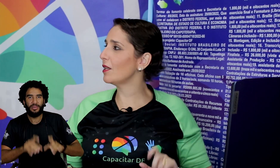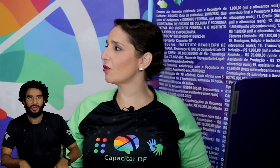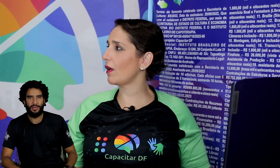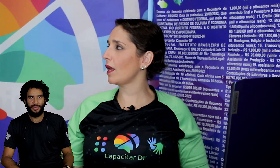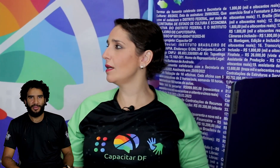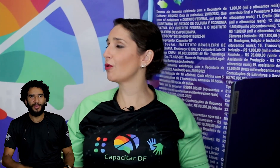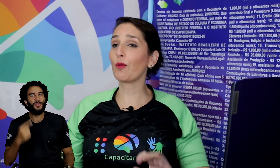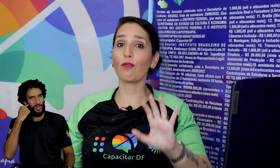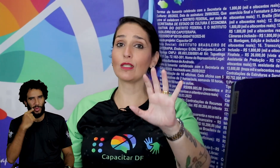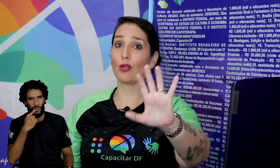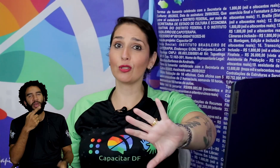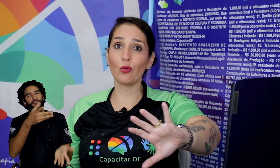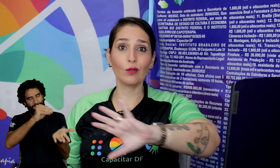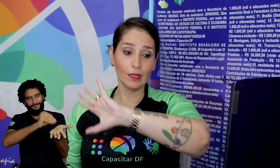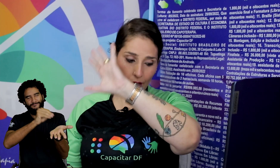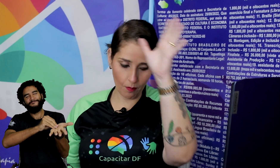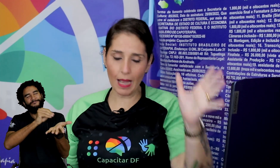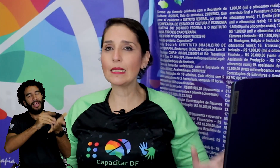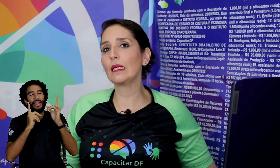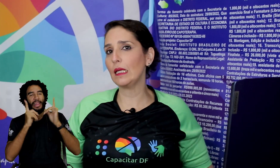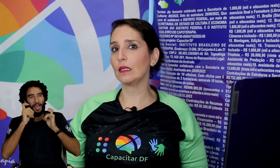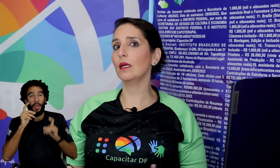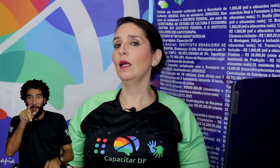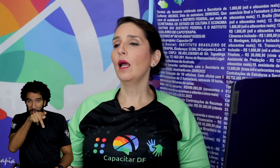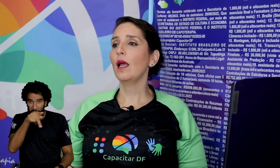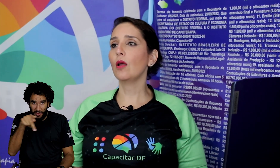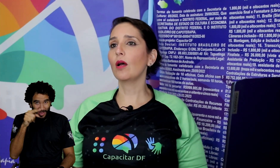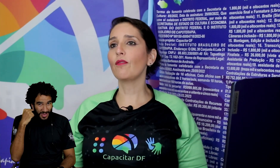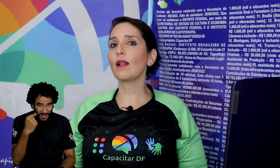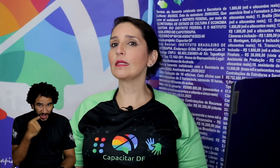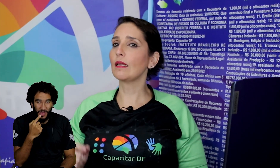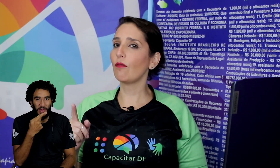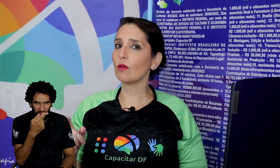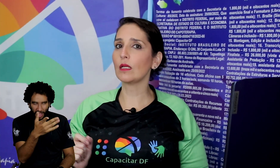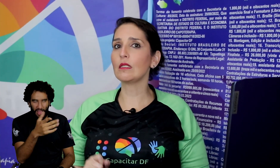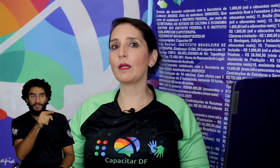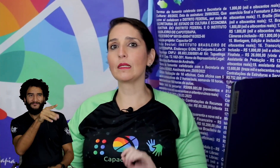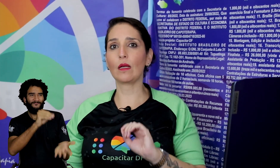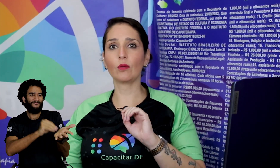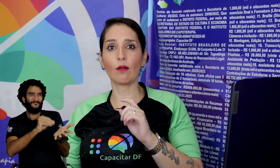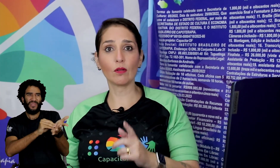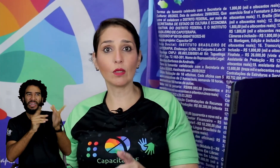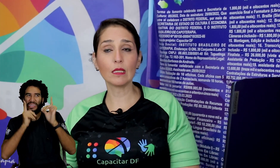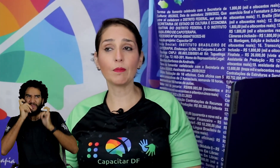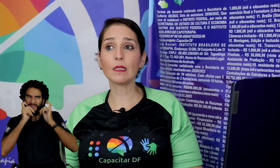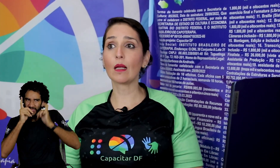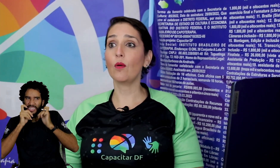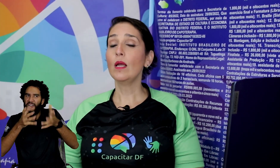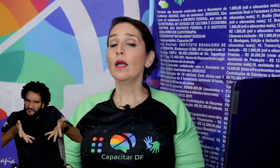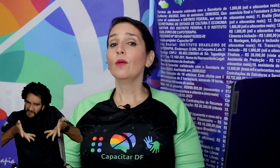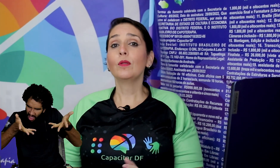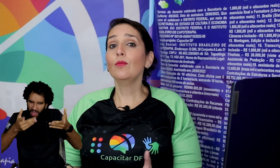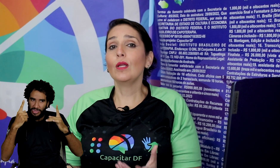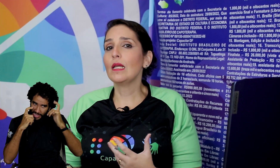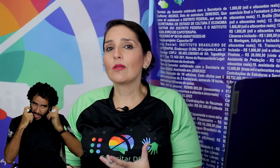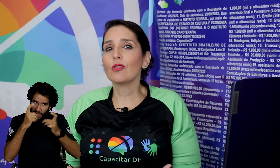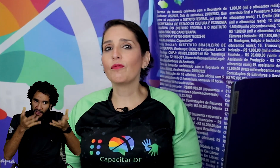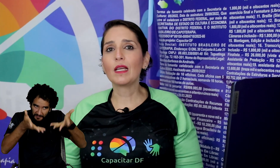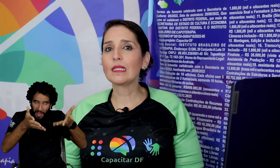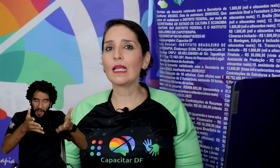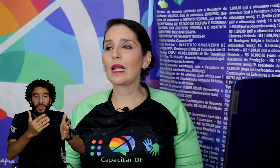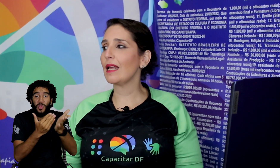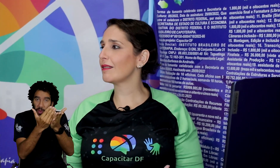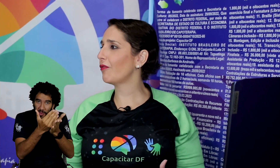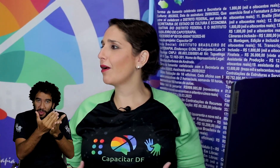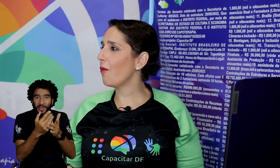a mania de falar isso. O professor surdo, então, mais ainda. Ele olha e fala assim: tá faltando expressão, tá faltando expressão. No início, a gente